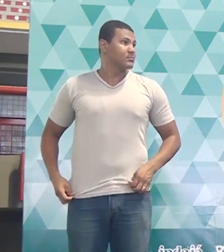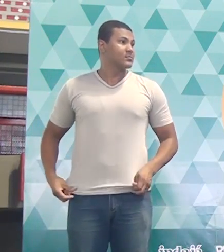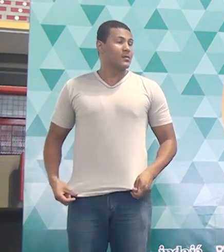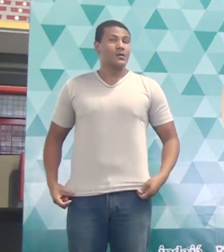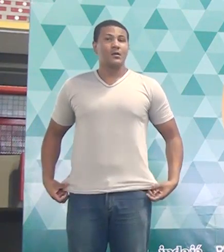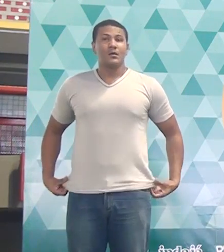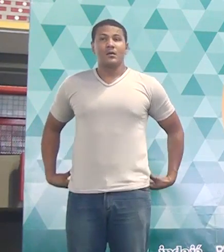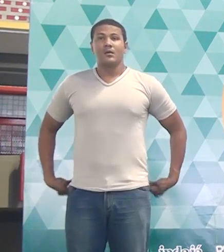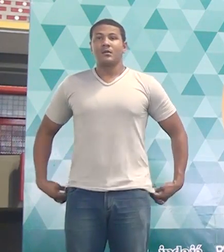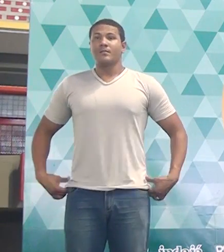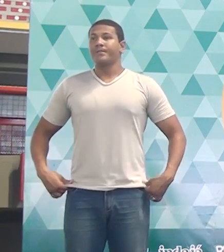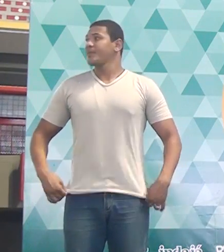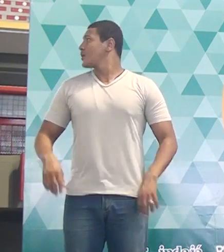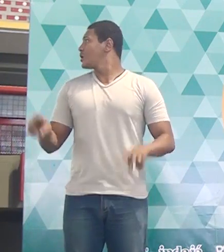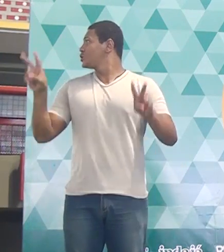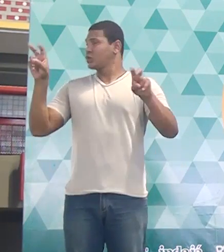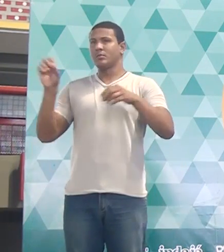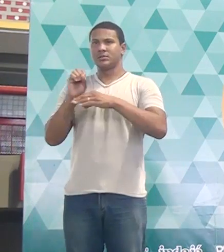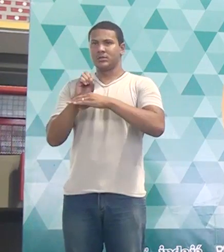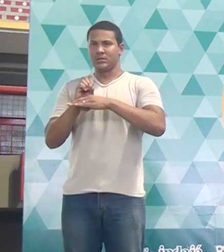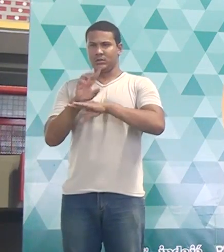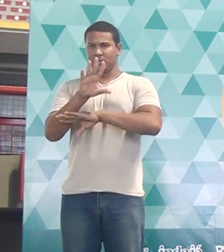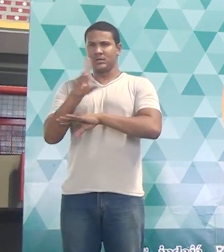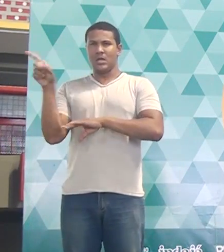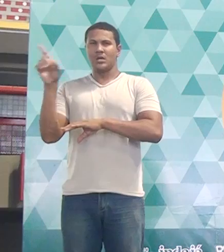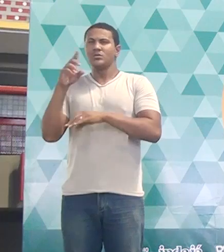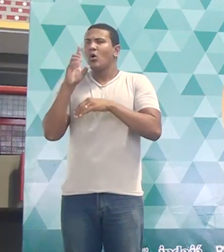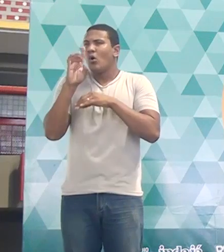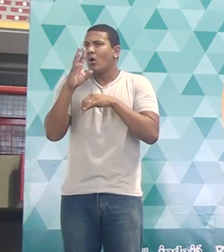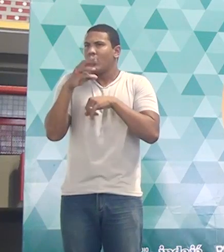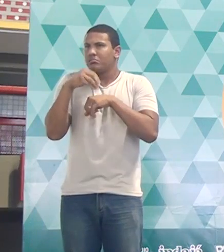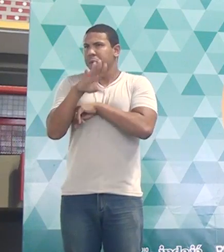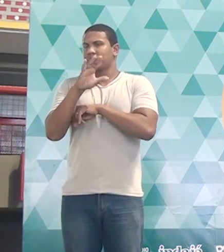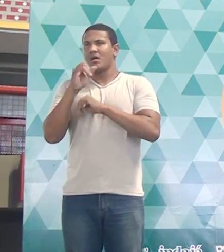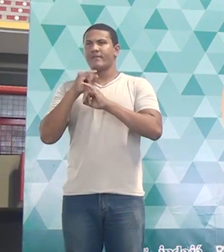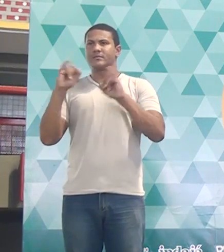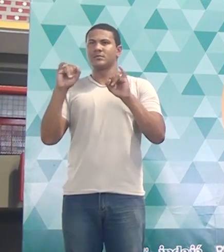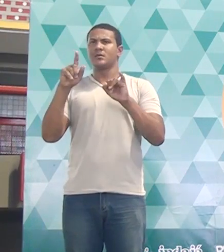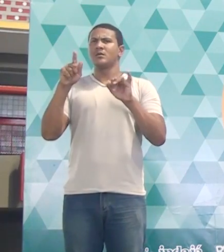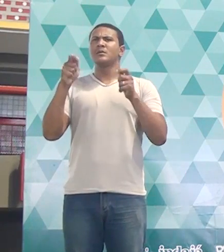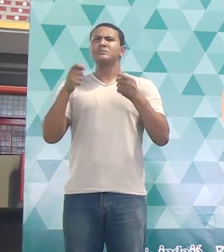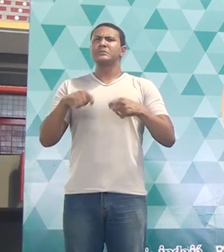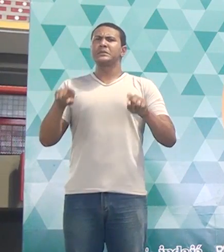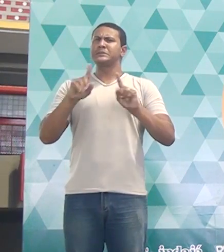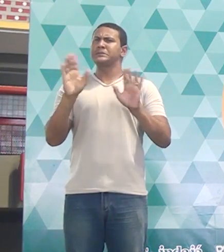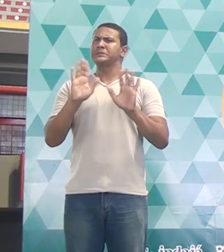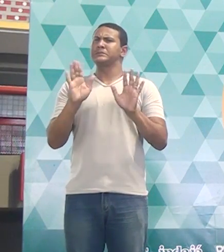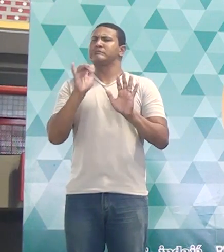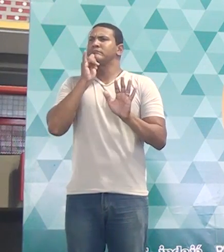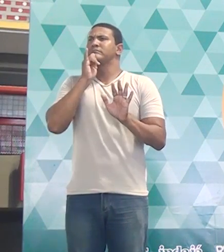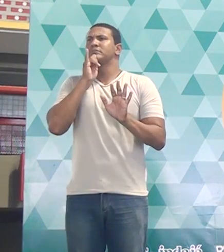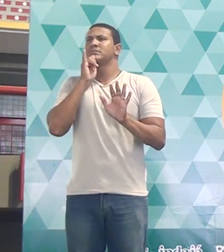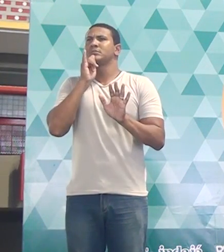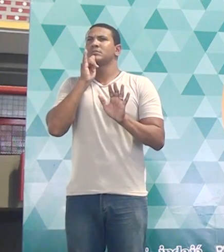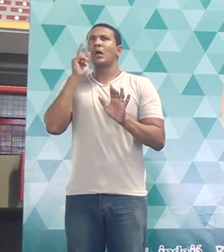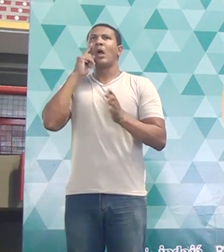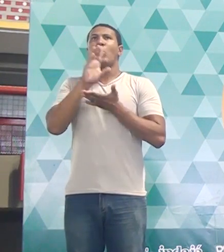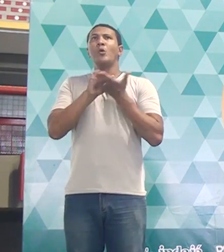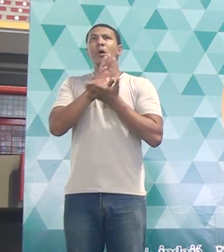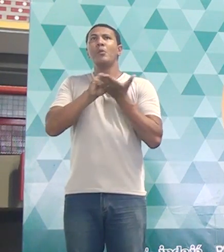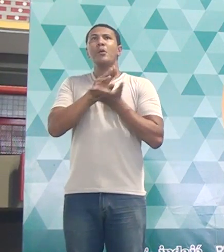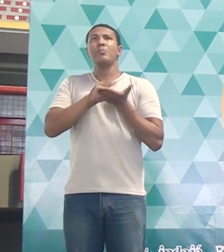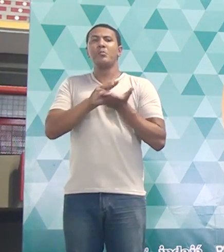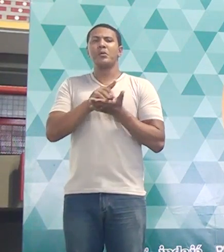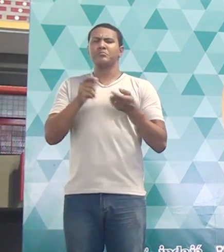Companheiros, com relação aos slides, deixa eu dar uma dica para vocês. Não perca muito o seu tempo tentando copiar o